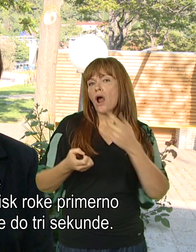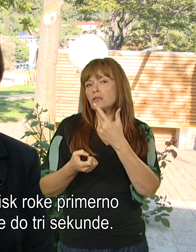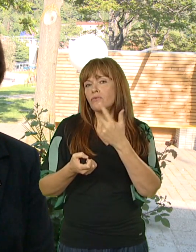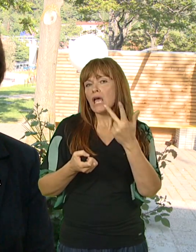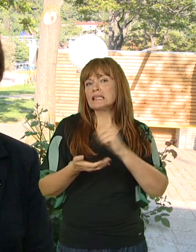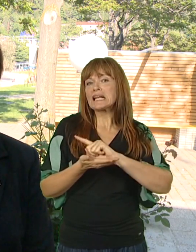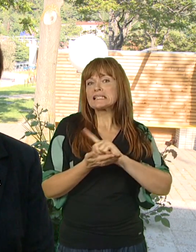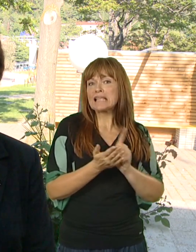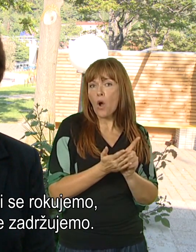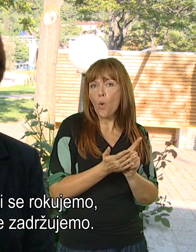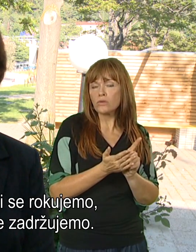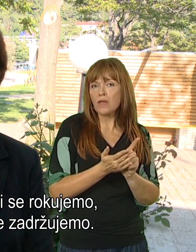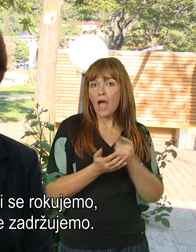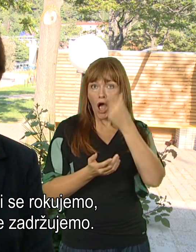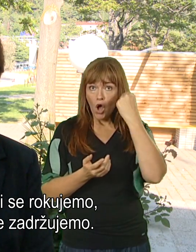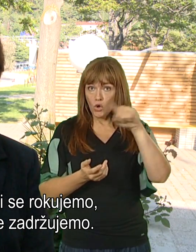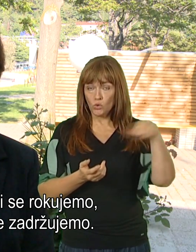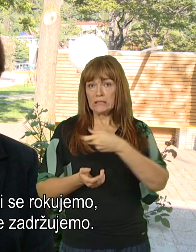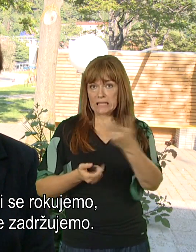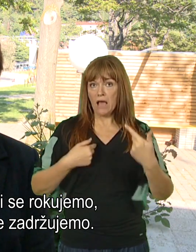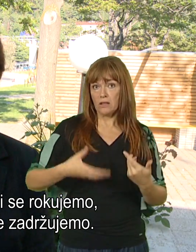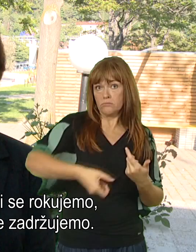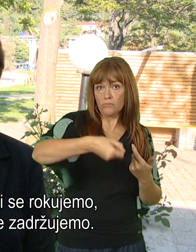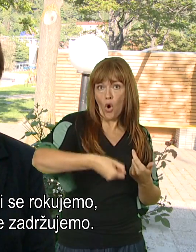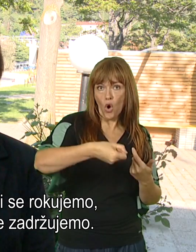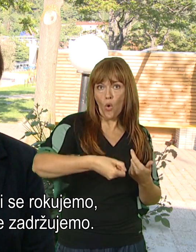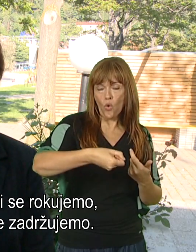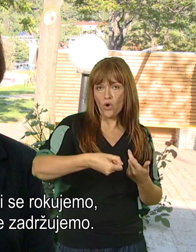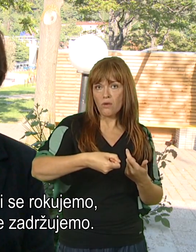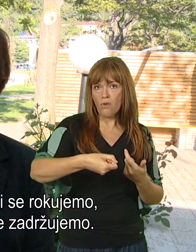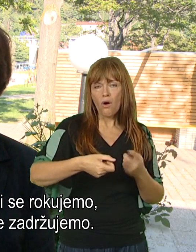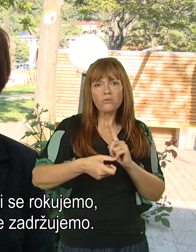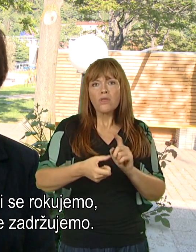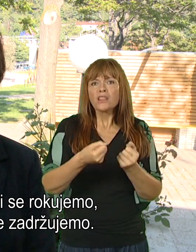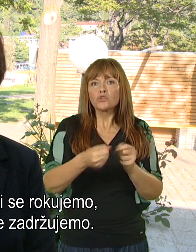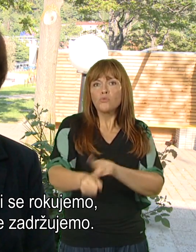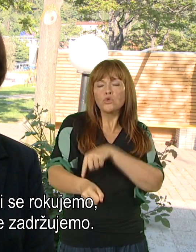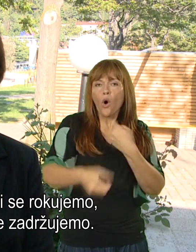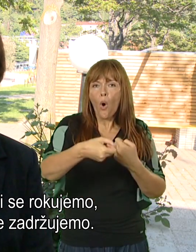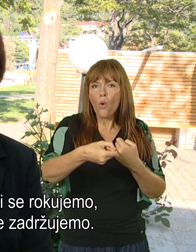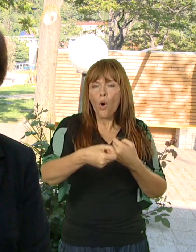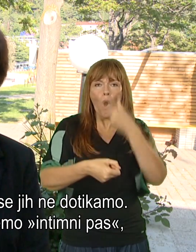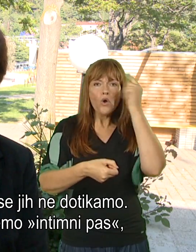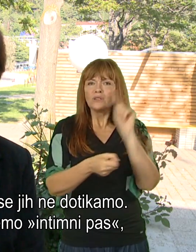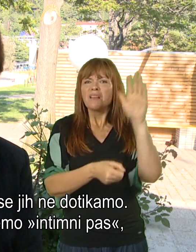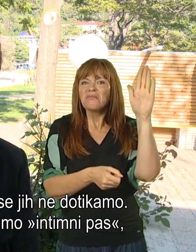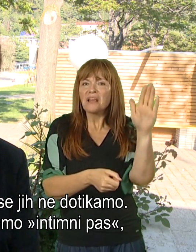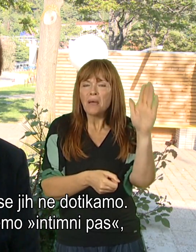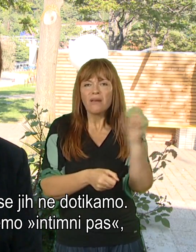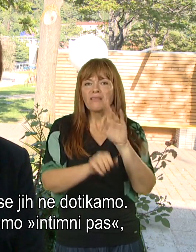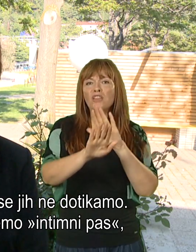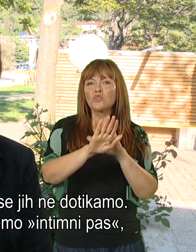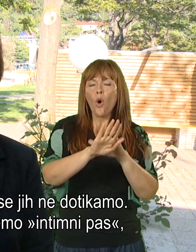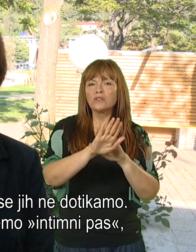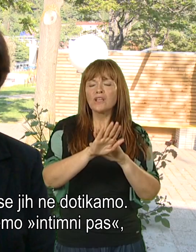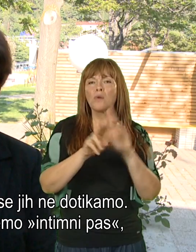sekunde. Ljudi, s katerimi se rokujemo, tuje roke ne zadržujemo, ljudi ne trepljamo, se jih